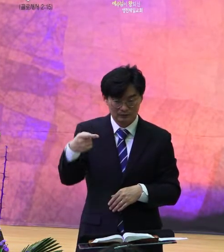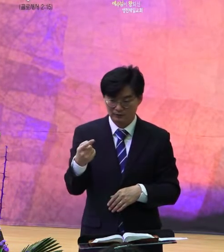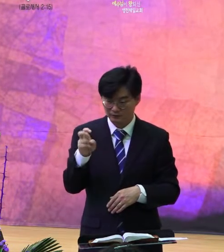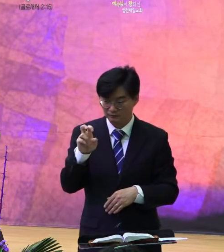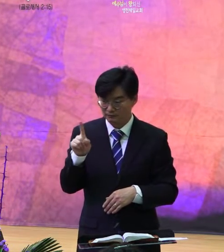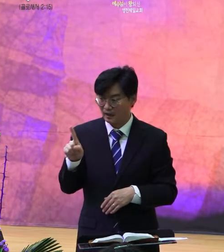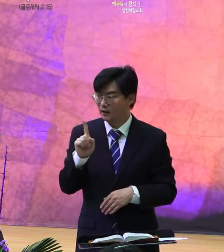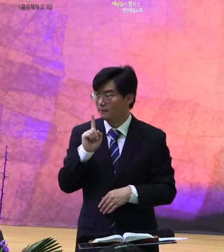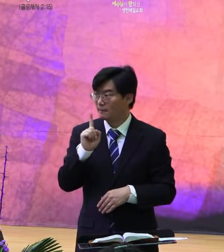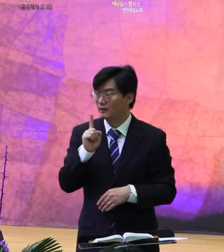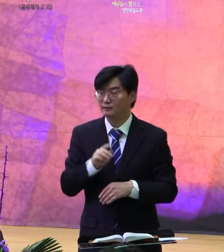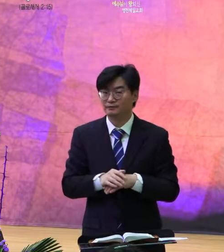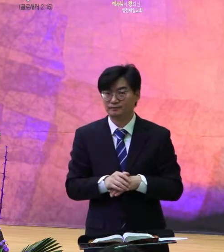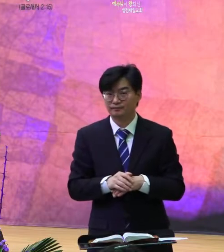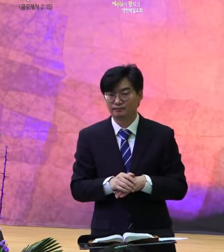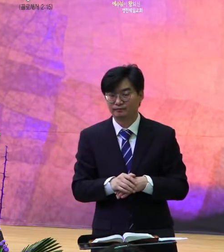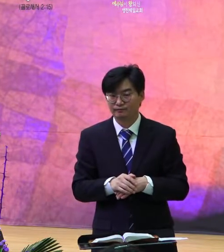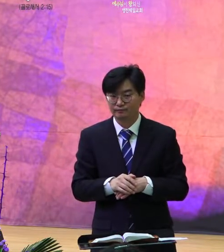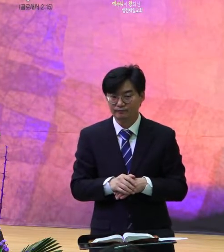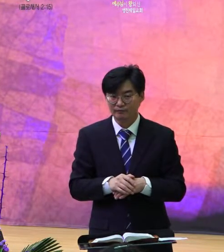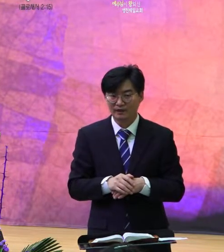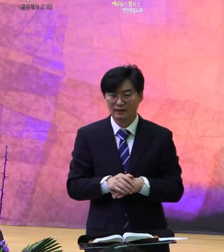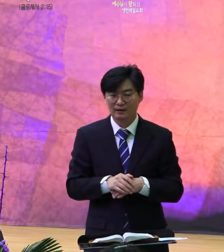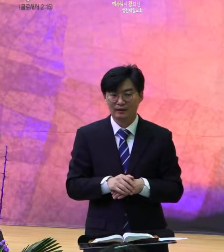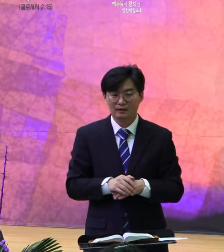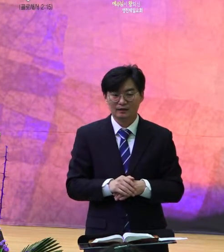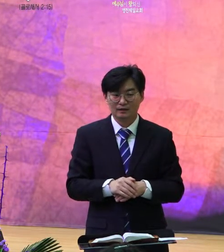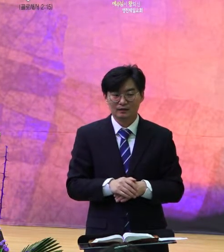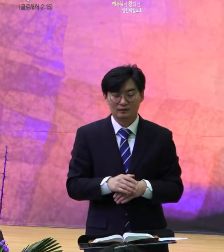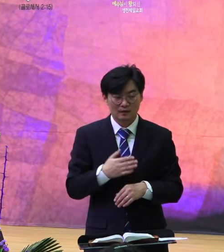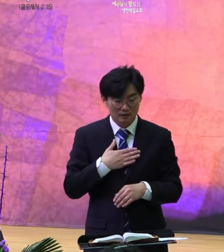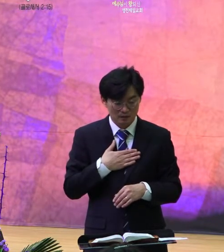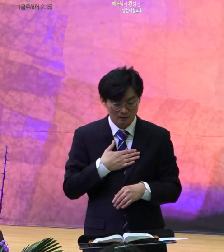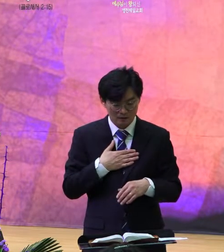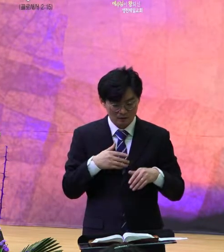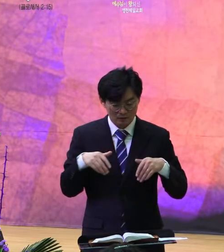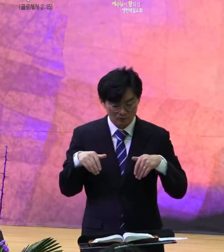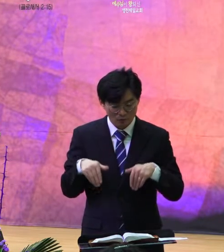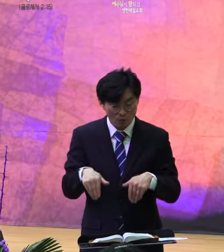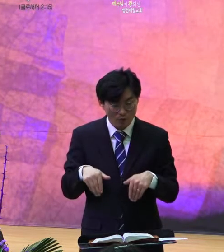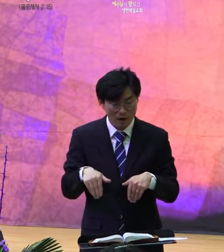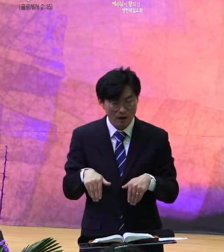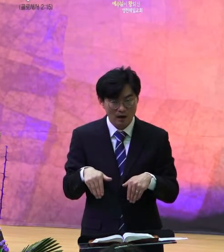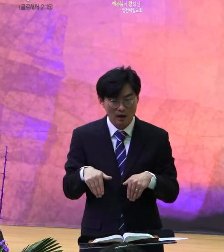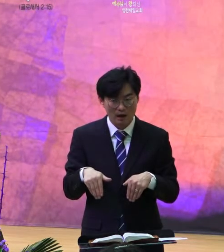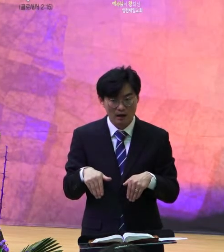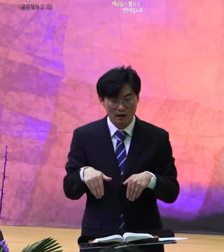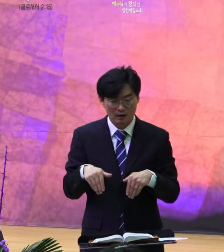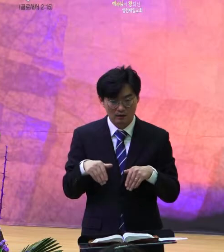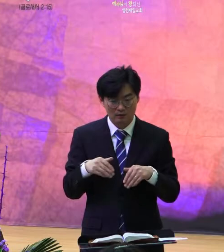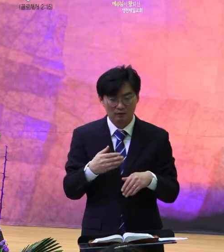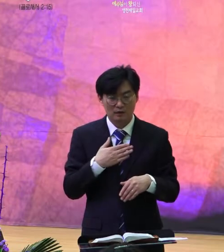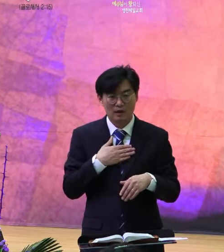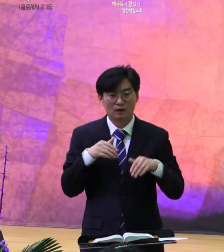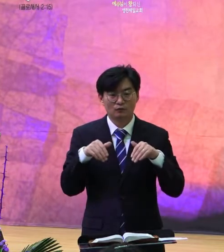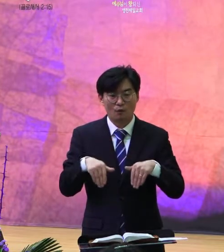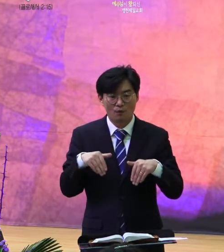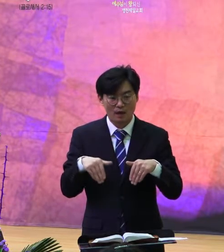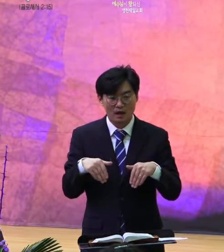노예를 소유한 주인이 내 노예라고 하는 것을 인치기 위해서 찍었던 낙인이